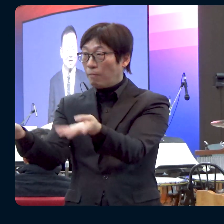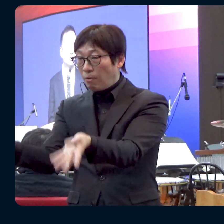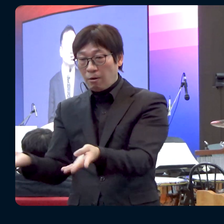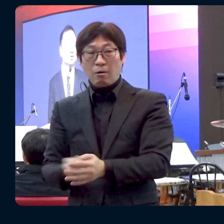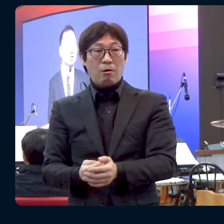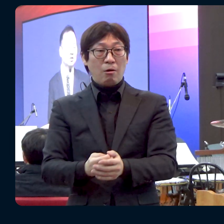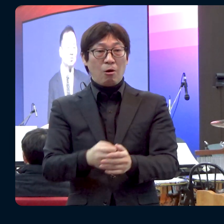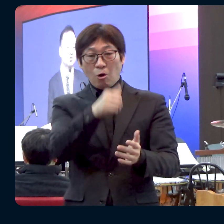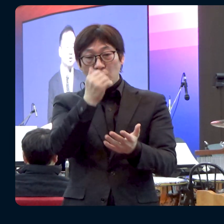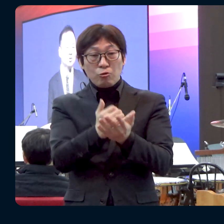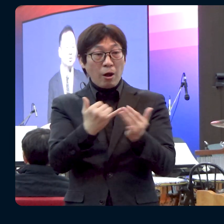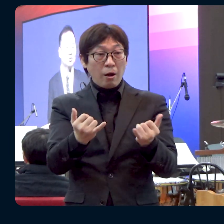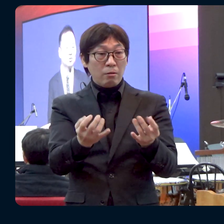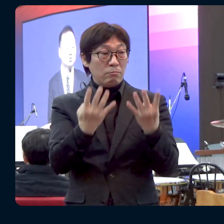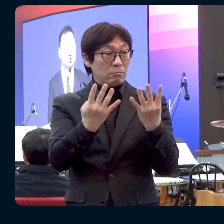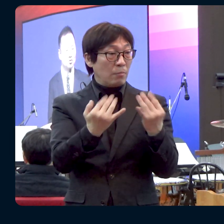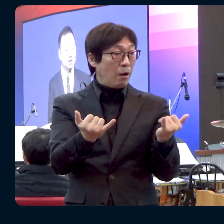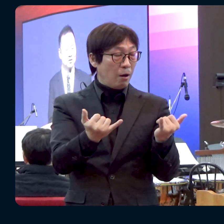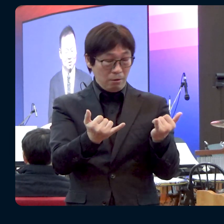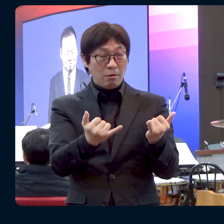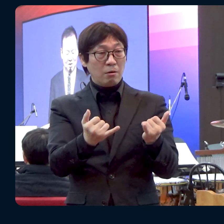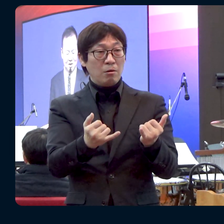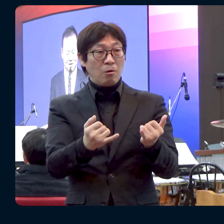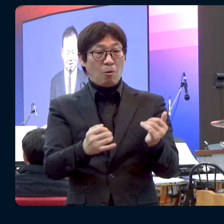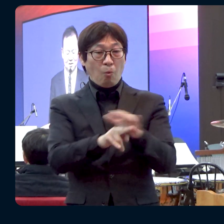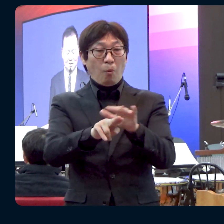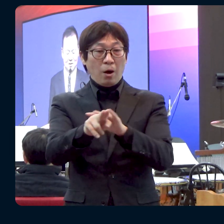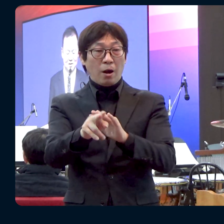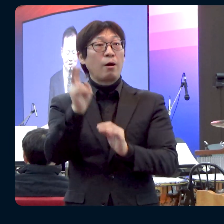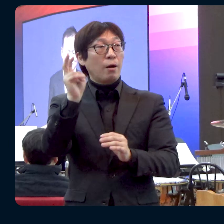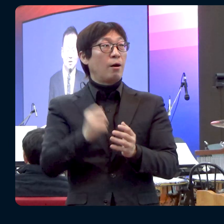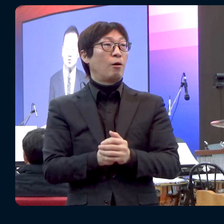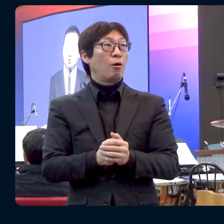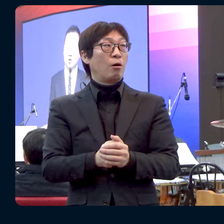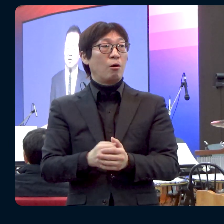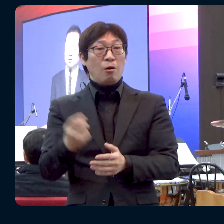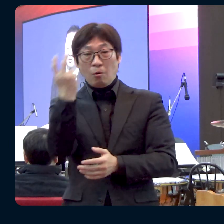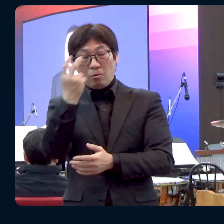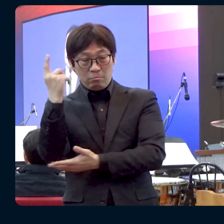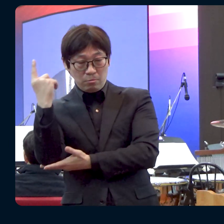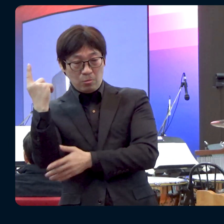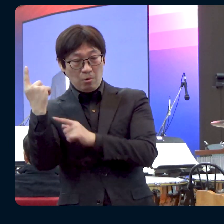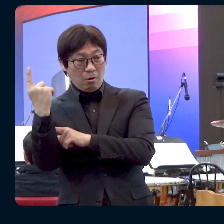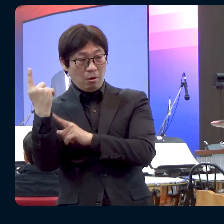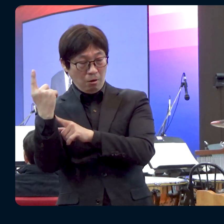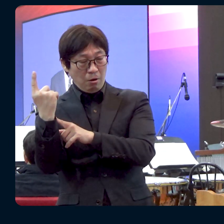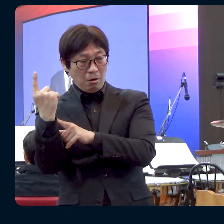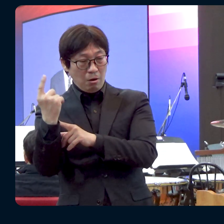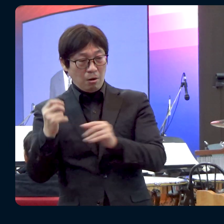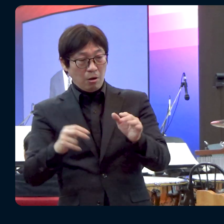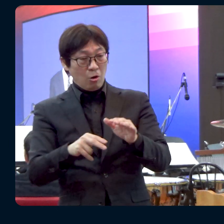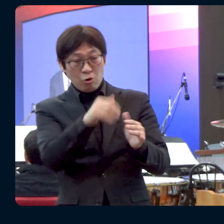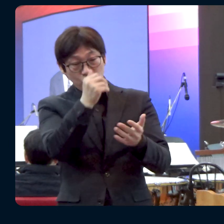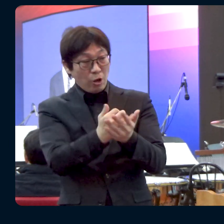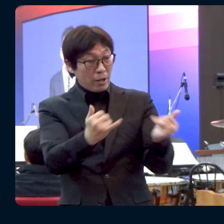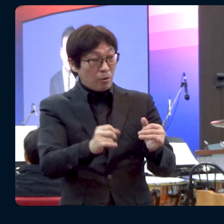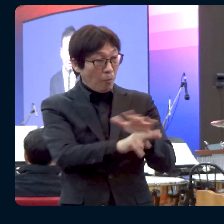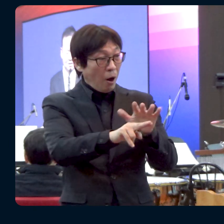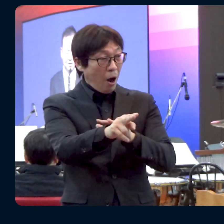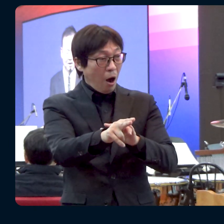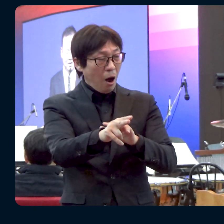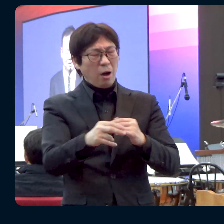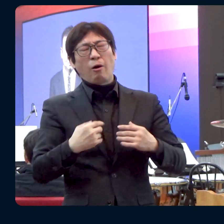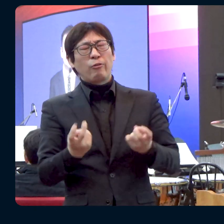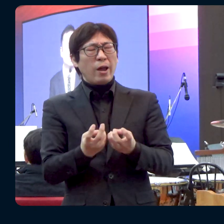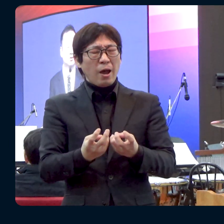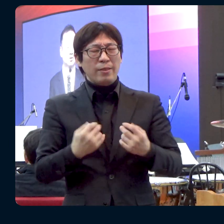다 도망갈 것이고 간수들은 직무유기로 추궁받을 것입니다. 이를 두려워한 간수는 스스로 목숨을 끊으려고